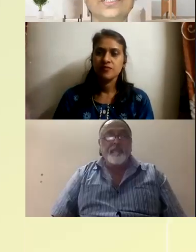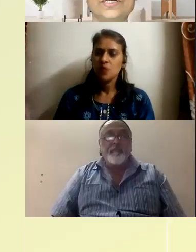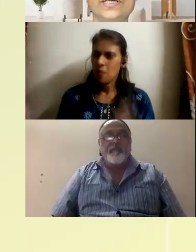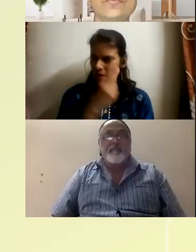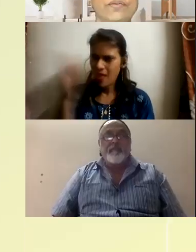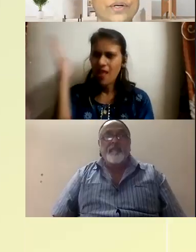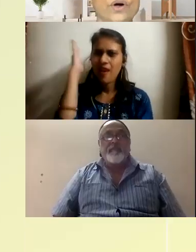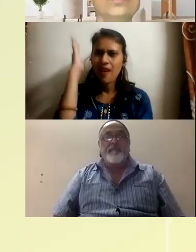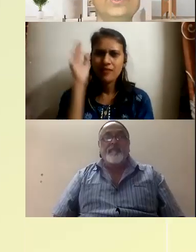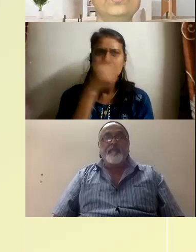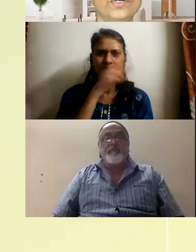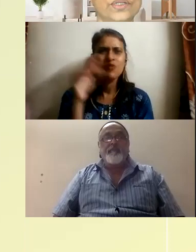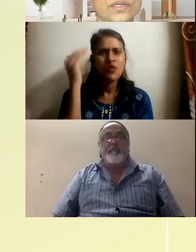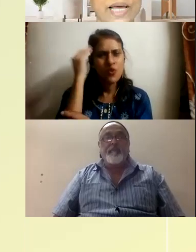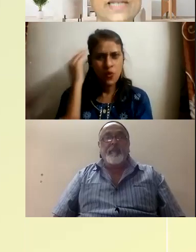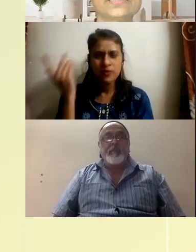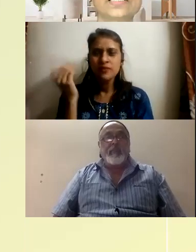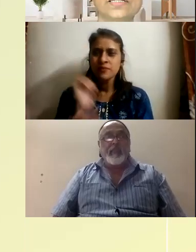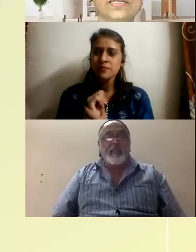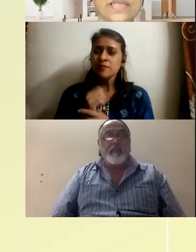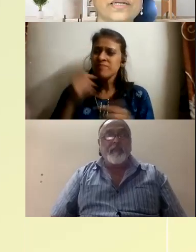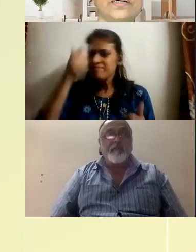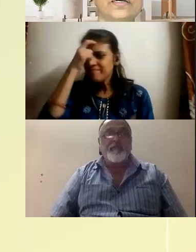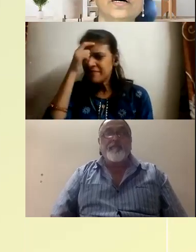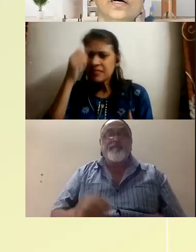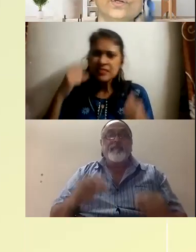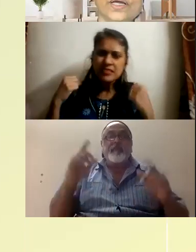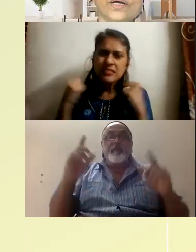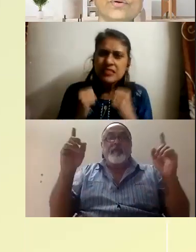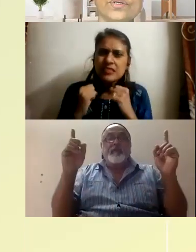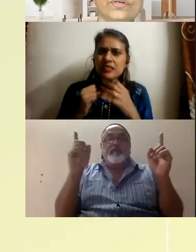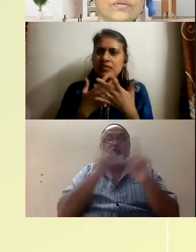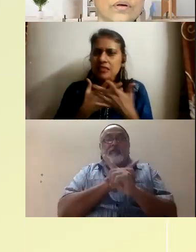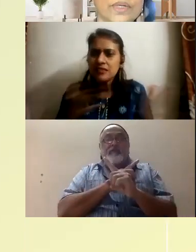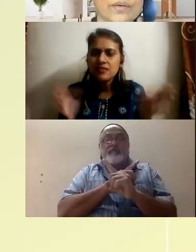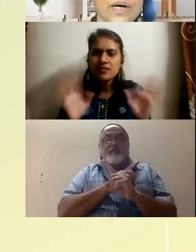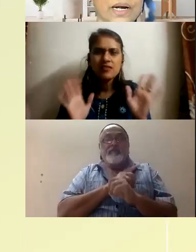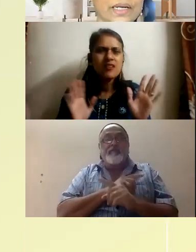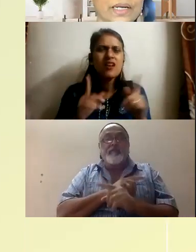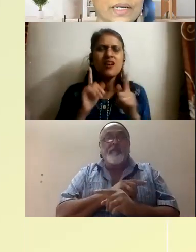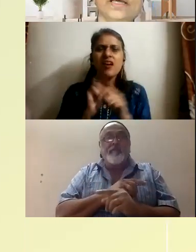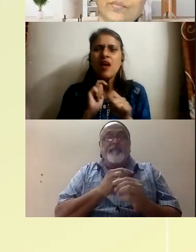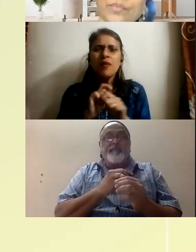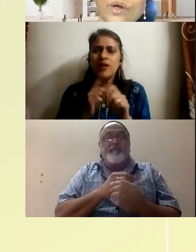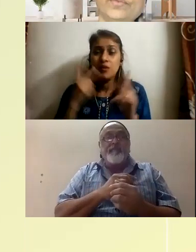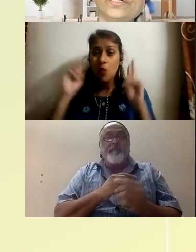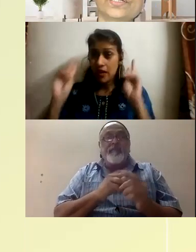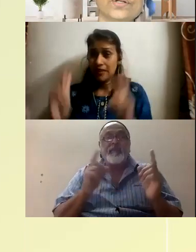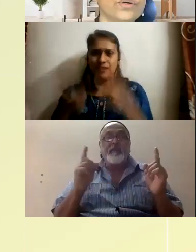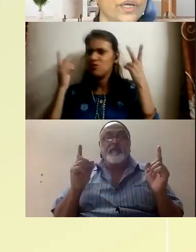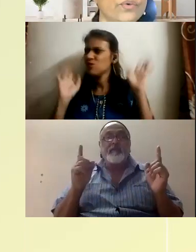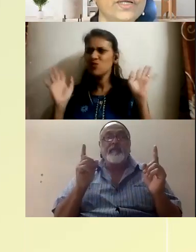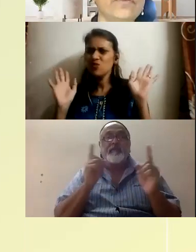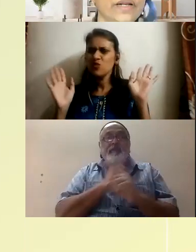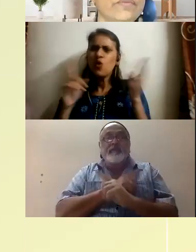all these days where we talk about the challenges in the sector. To ye kuch matlab hatke nahi hai. Employment is